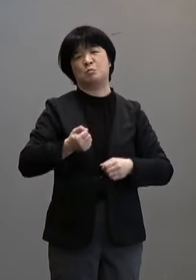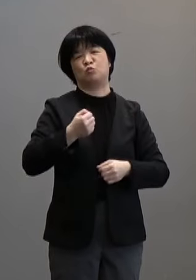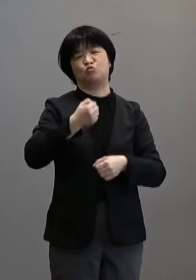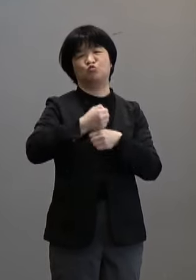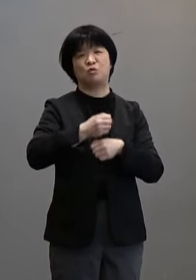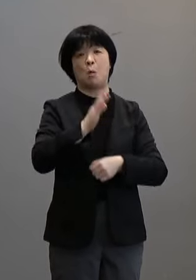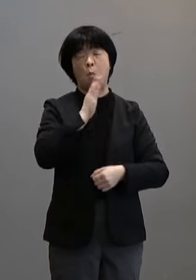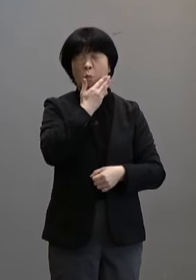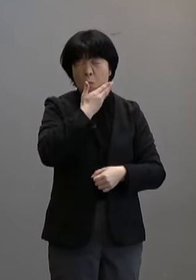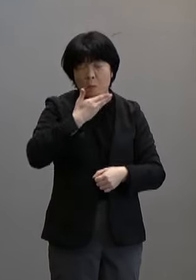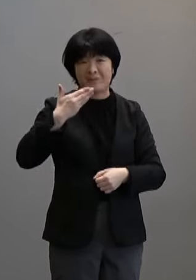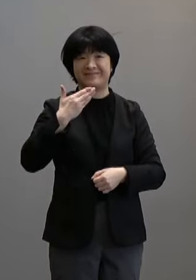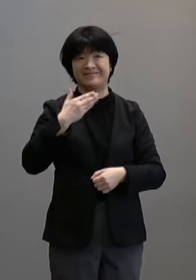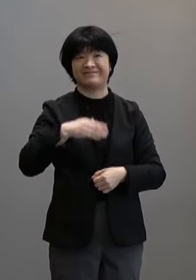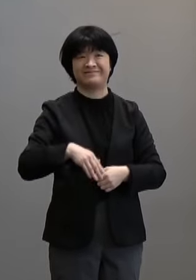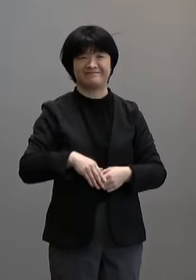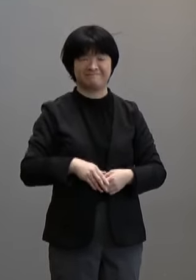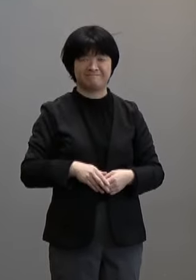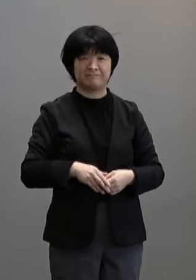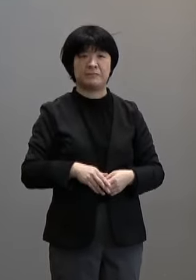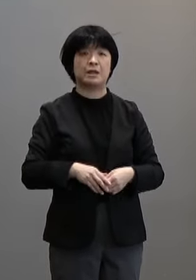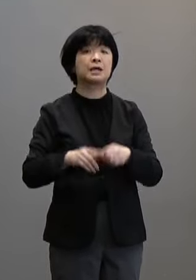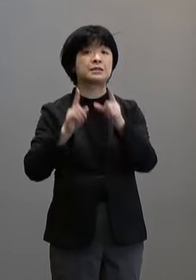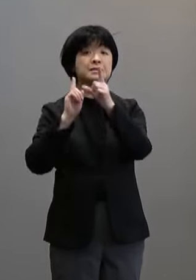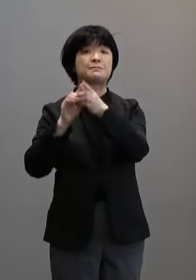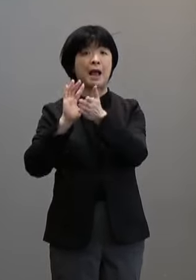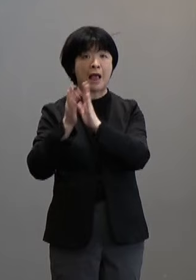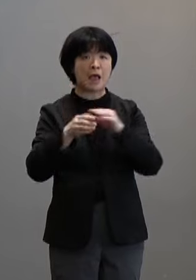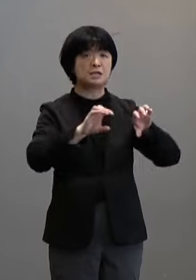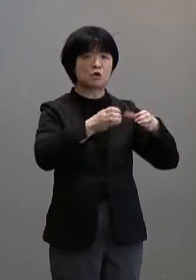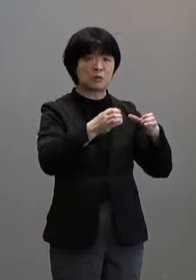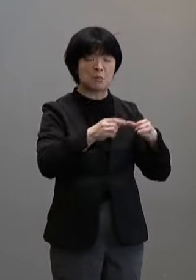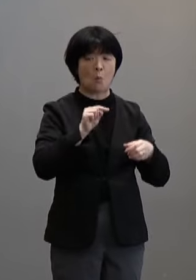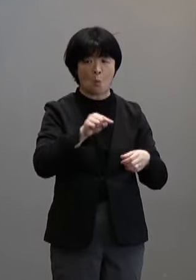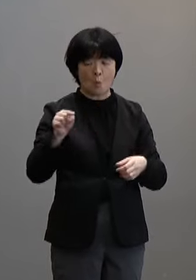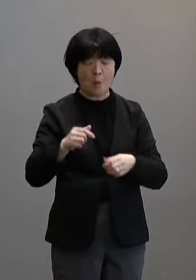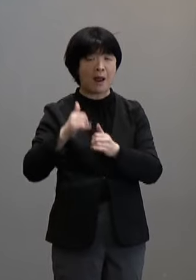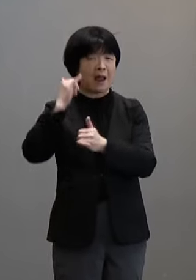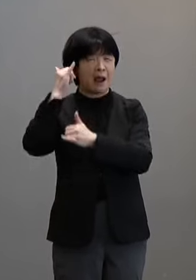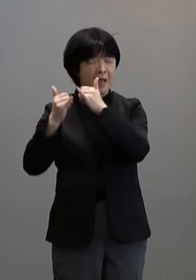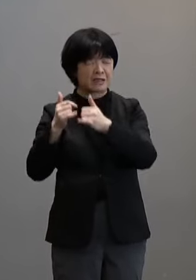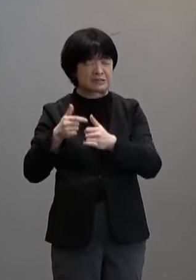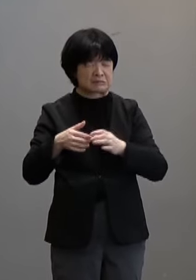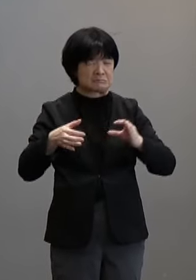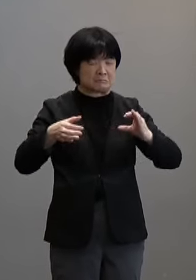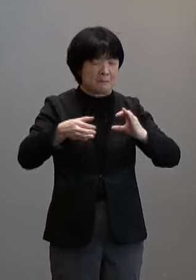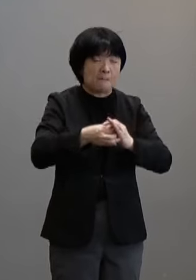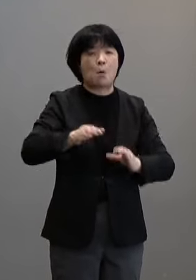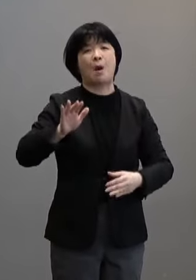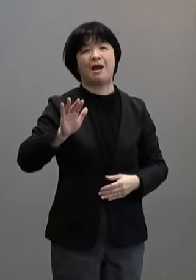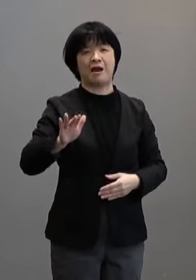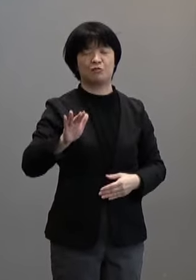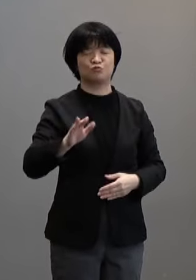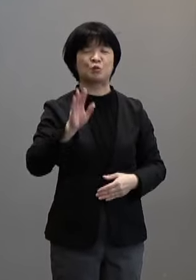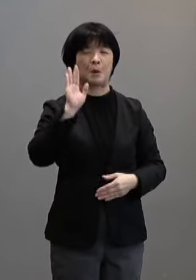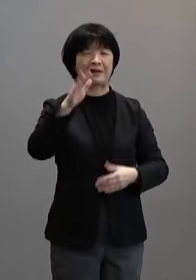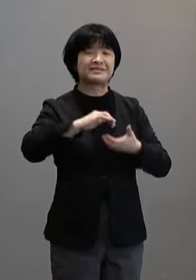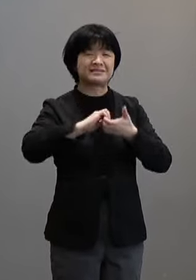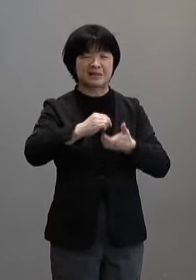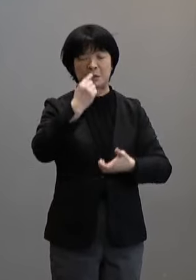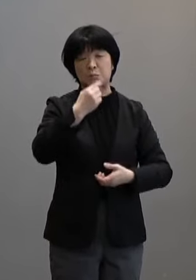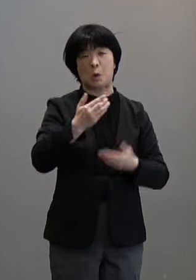ても美味しいんです。しかも千葉県とさつまいもは歴史的なゆかりもあるそうで、これからぜひ私も